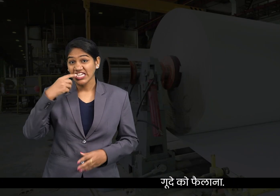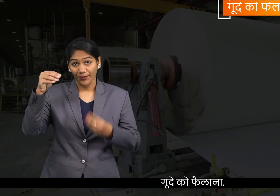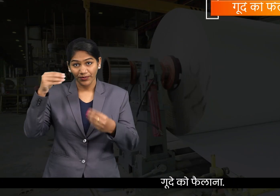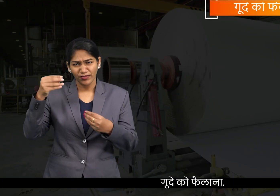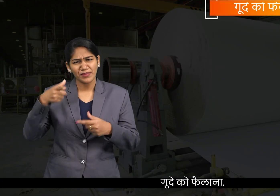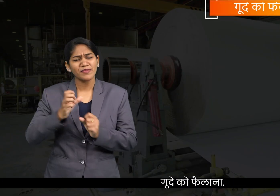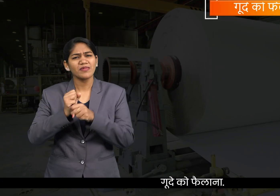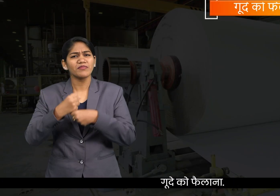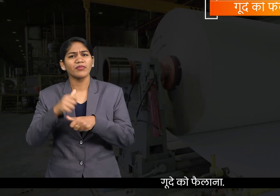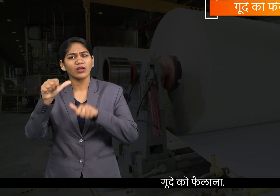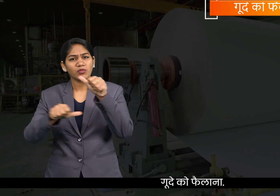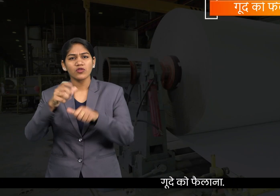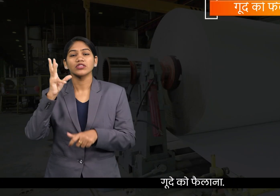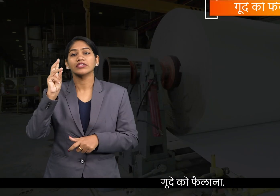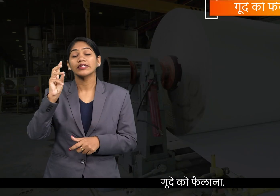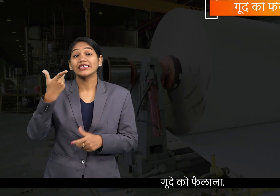गूदे को फैलाना।